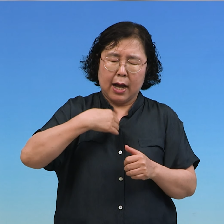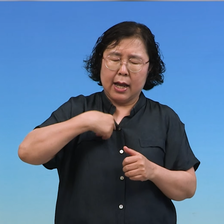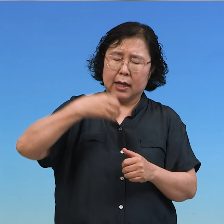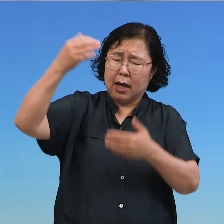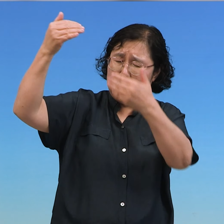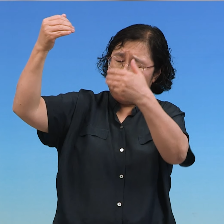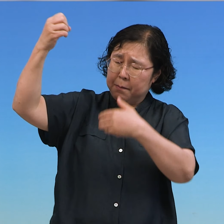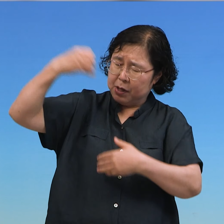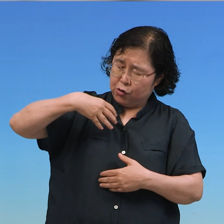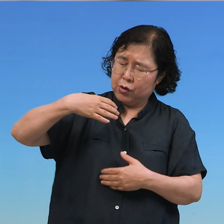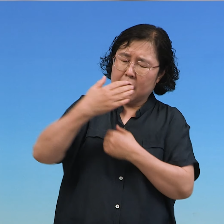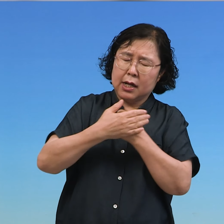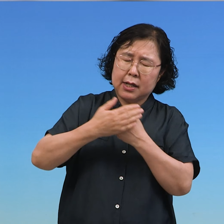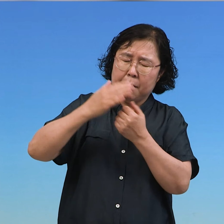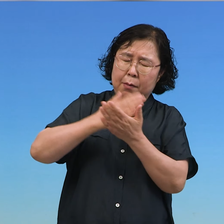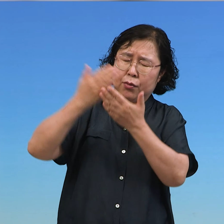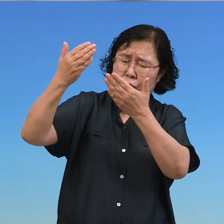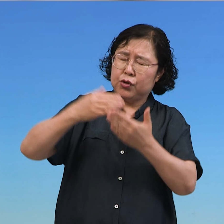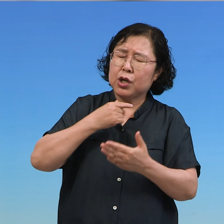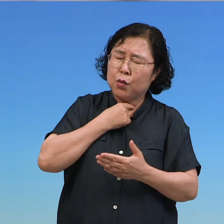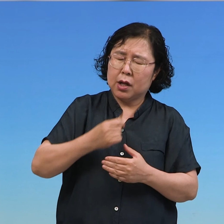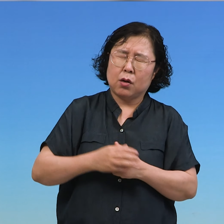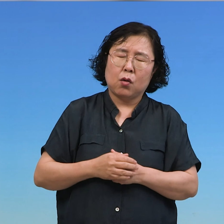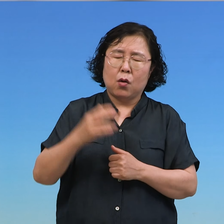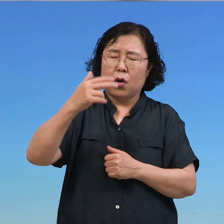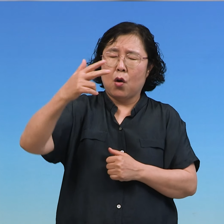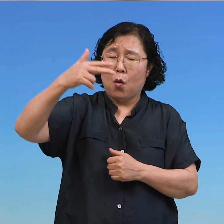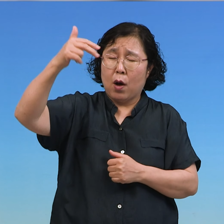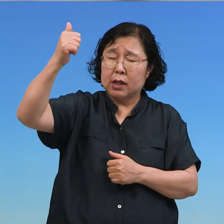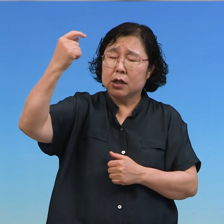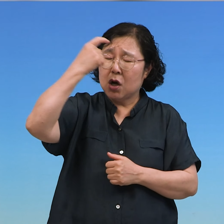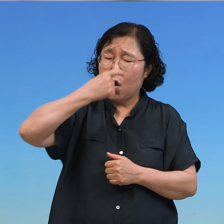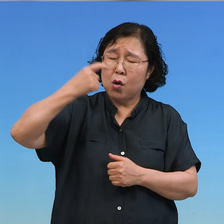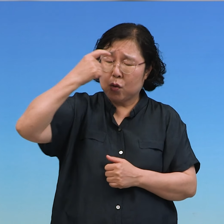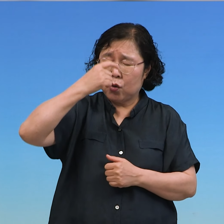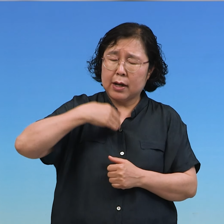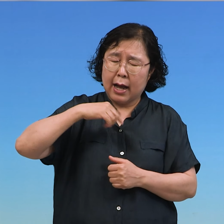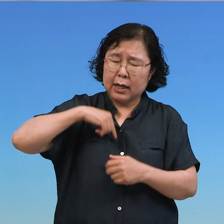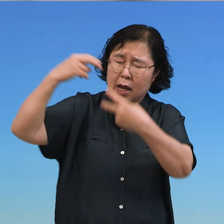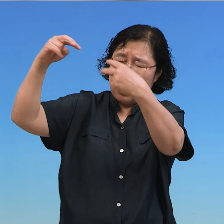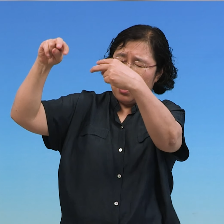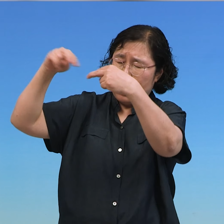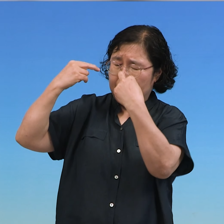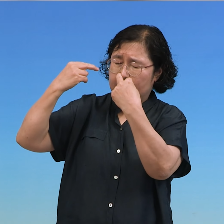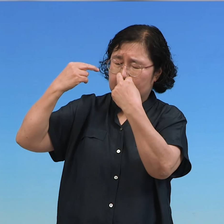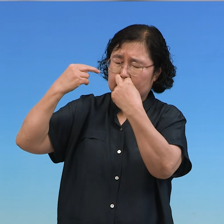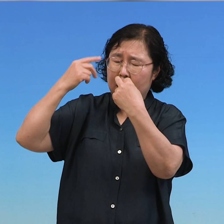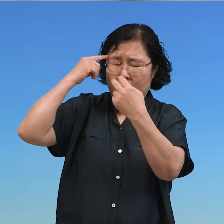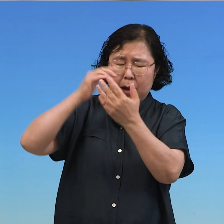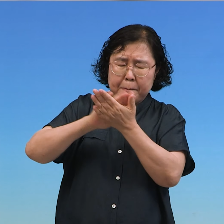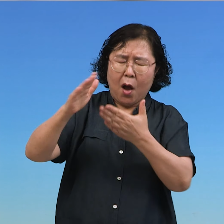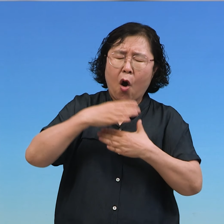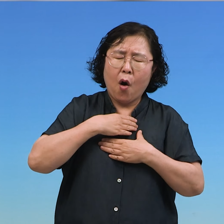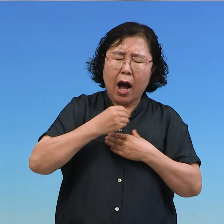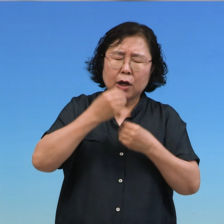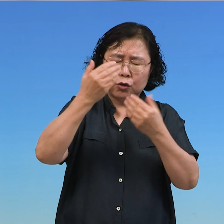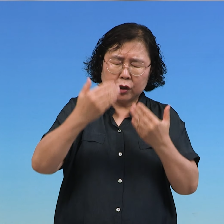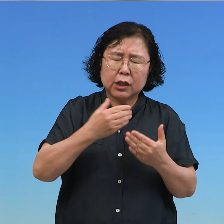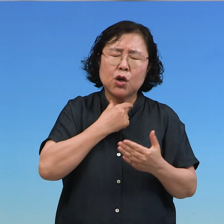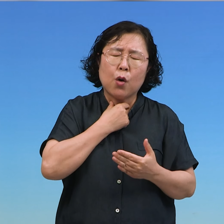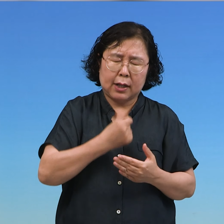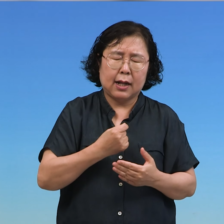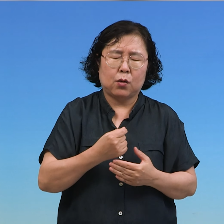내게 비추사 은혜 베푸시기를 원하며 여호와는 그 얼굴을 내게로 향하여 드사 평강 주시기를